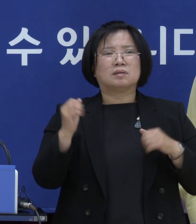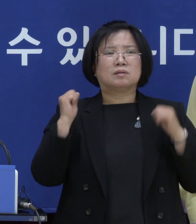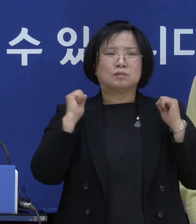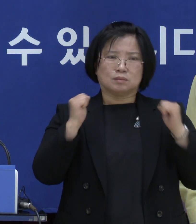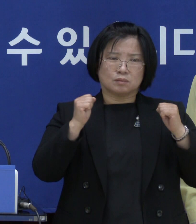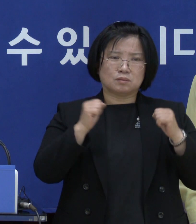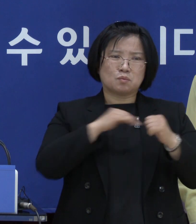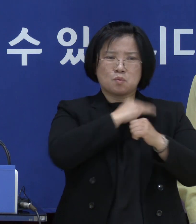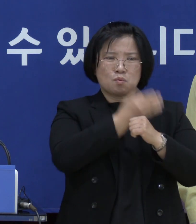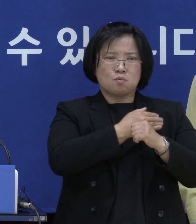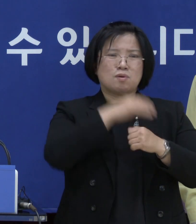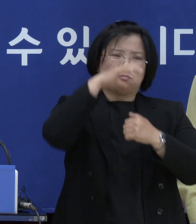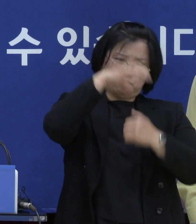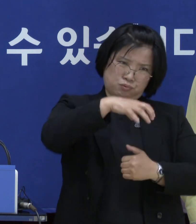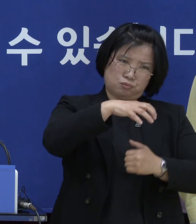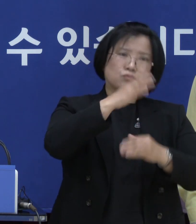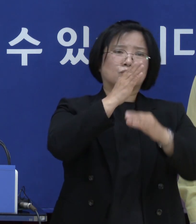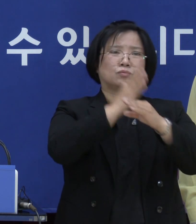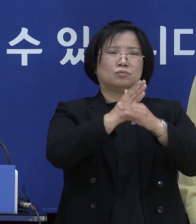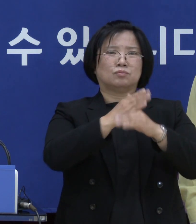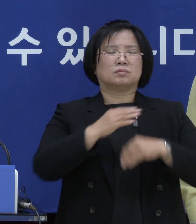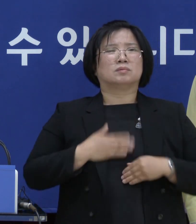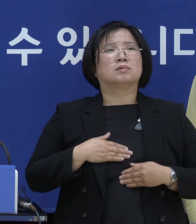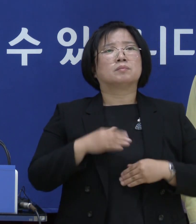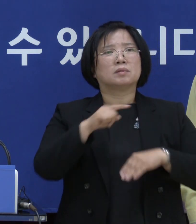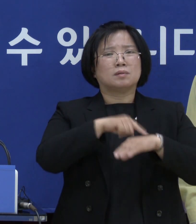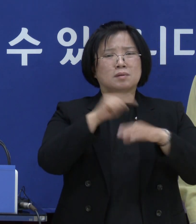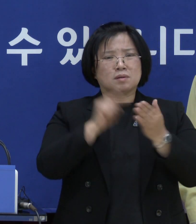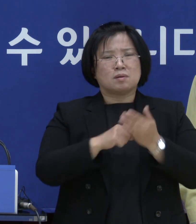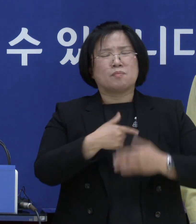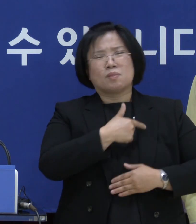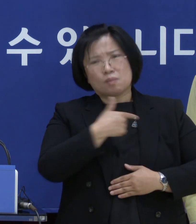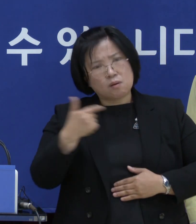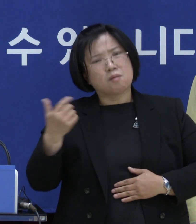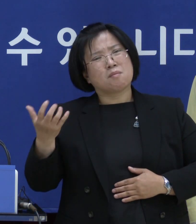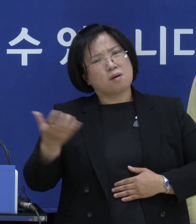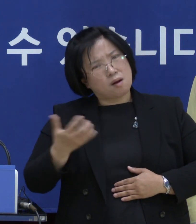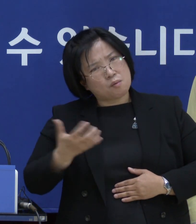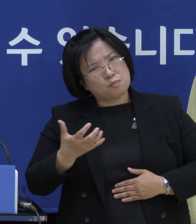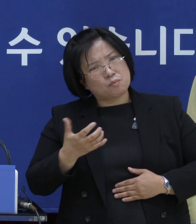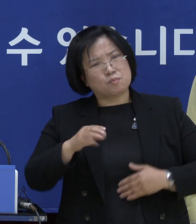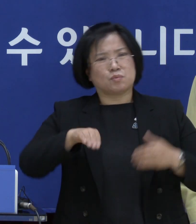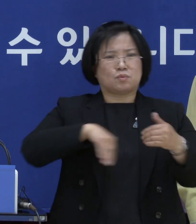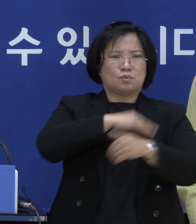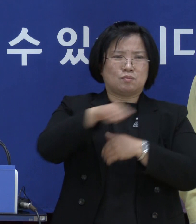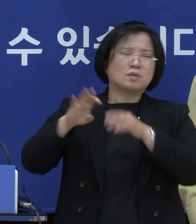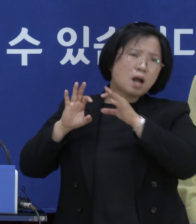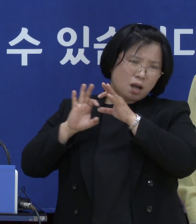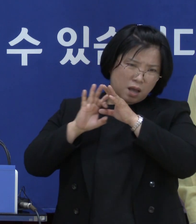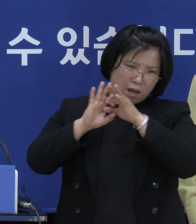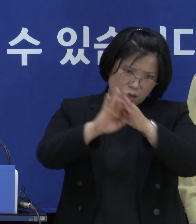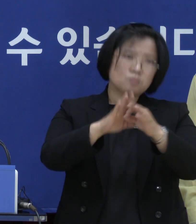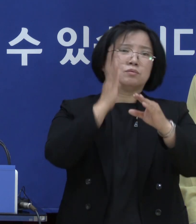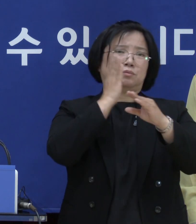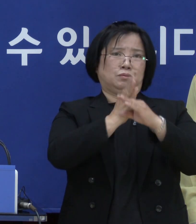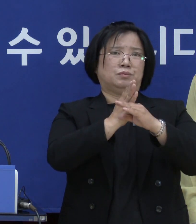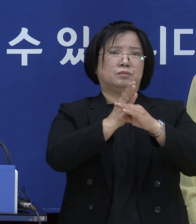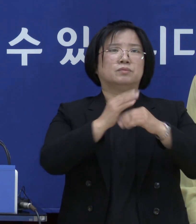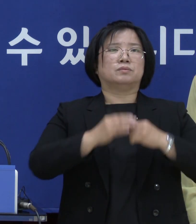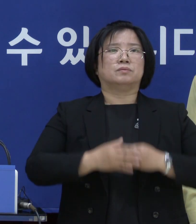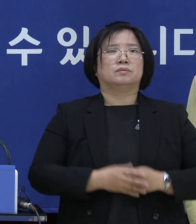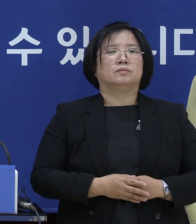받고 있습니다. 가슴이 찢어지는 마음, 아픈 현실이 계속되고 있습니다.